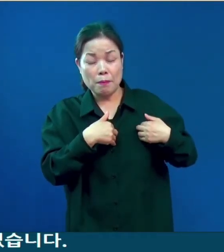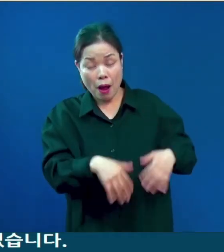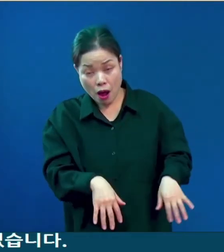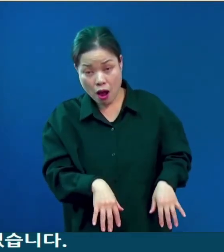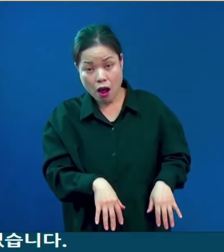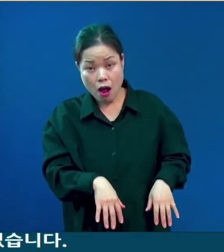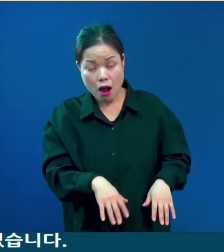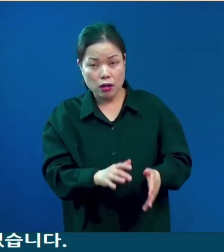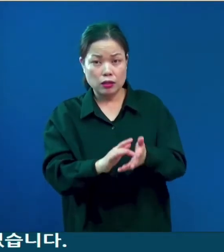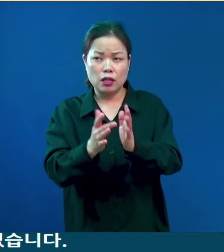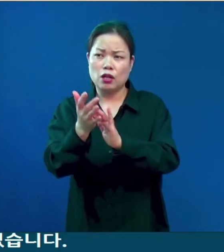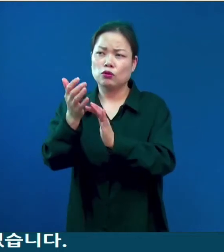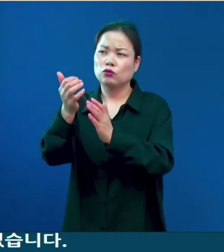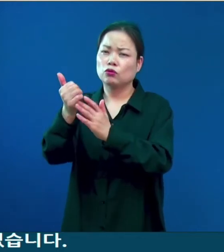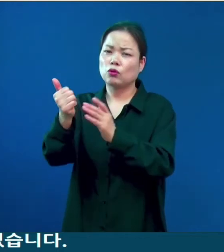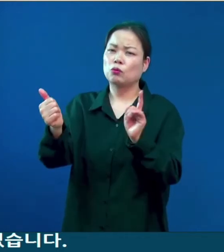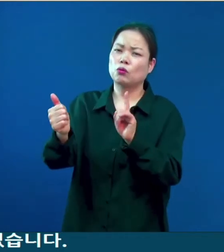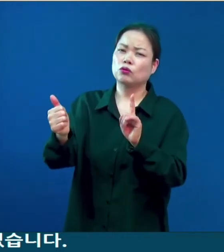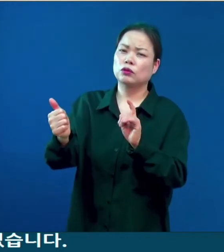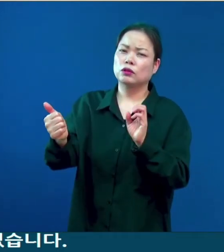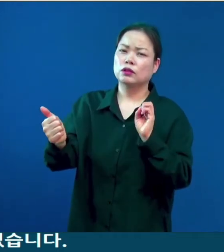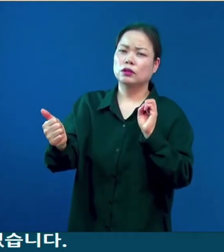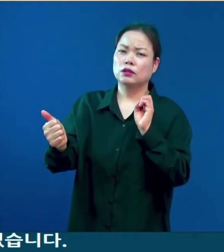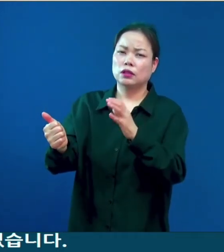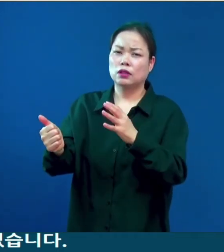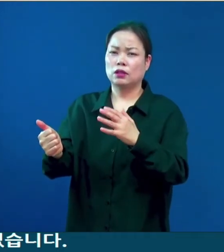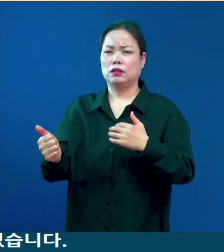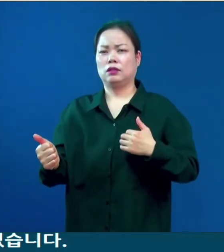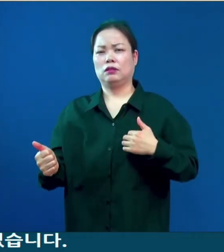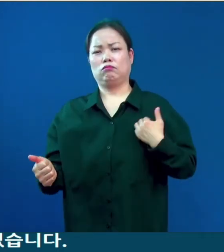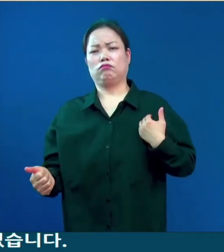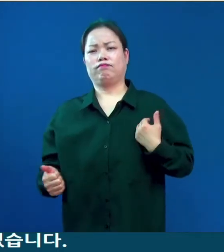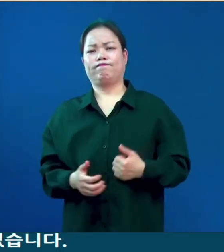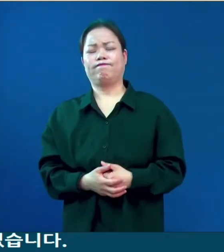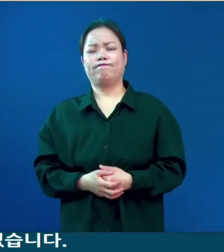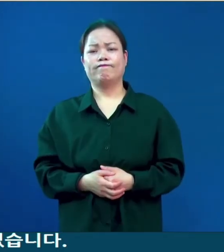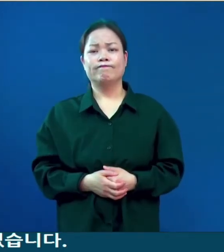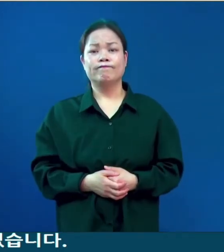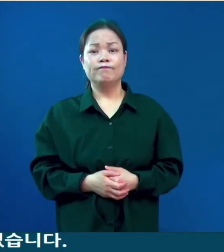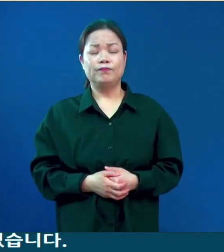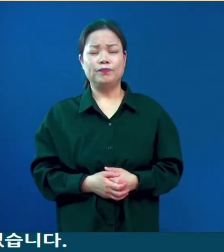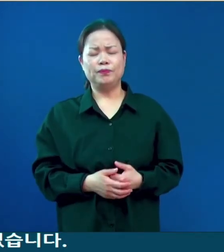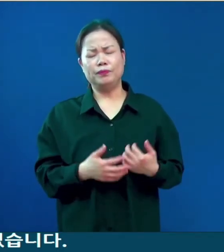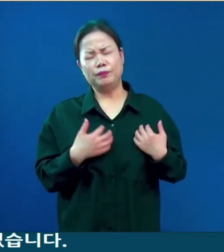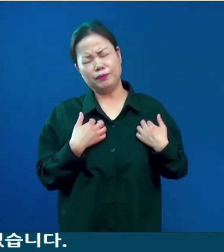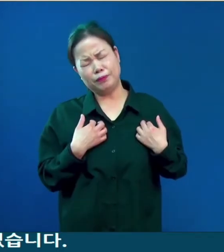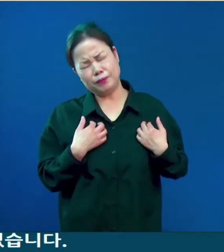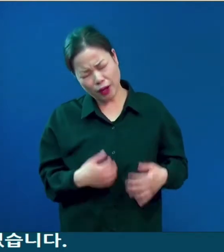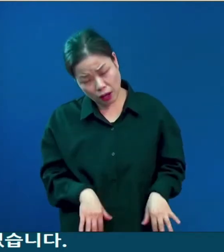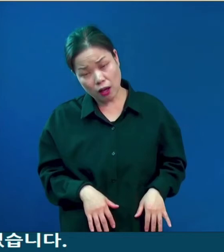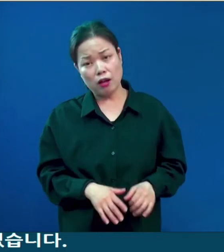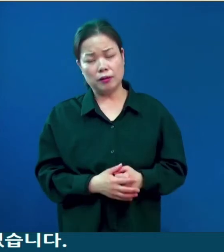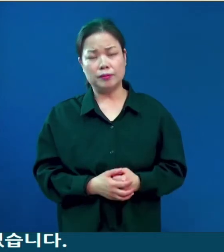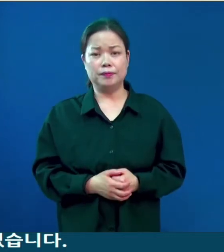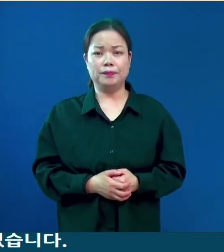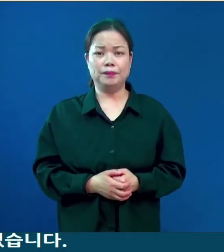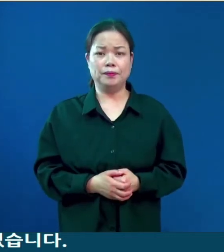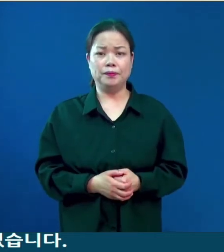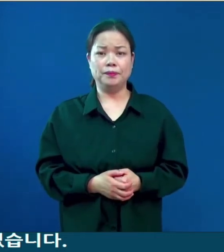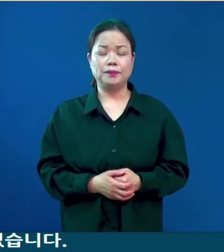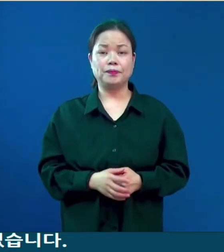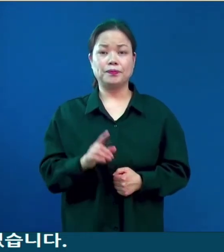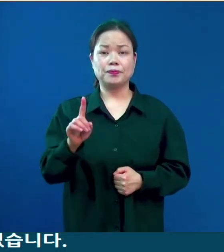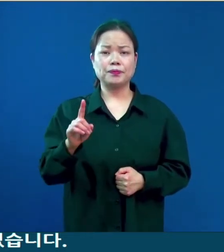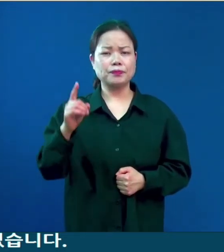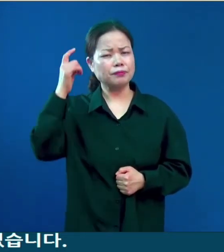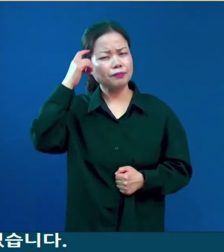피곤함이라 그들이 예수께 무엇으로 대답할 줄을 알지 못하더라. 그러니까 굉장히 지쳐 있는 게 분명합니다. 여기서 한 가지